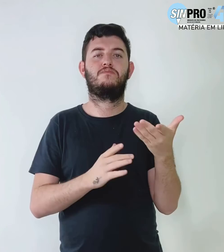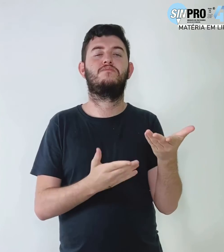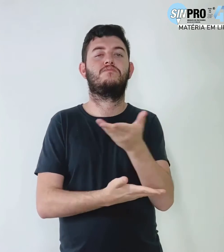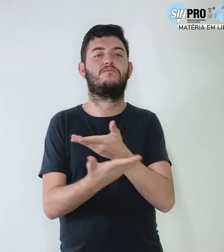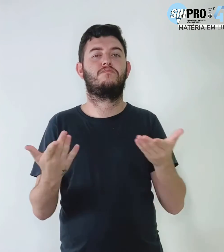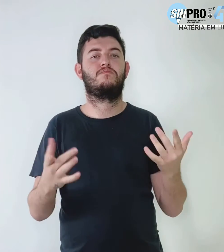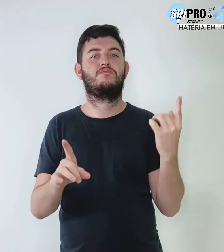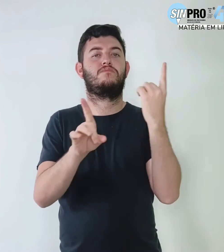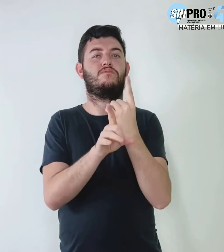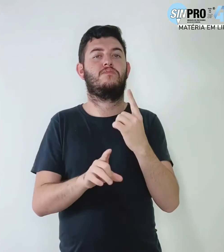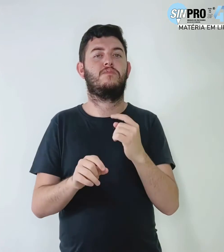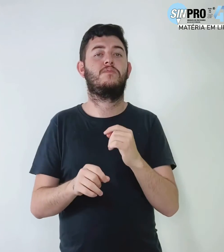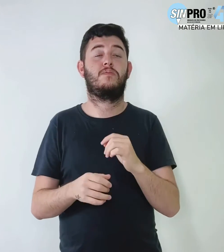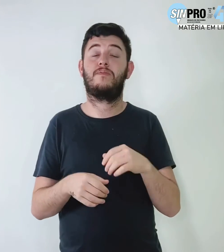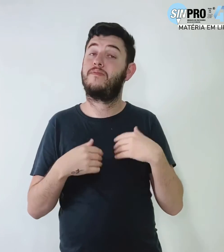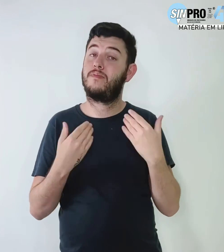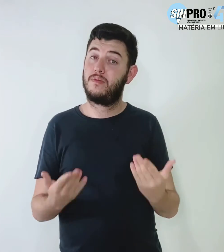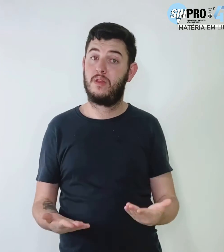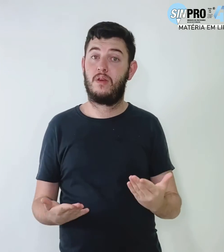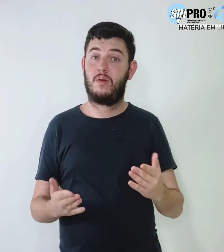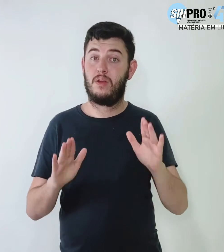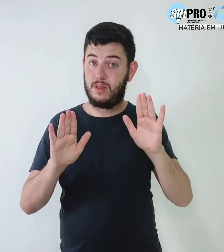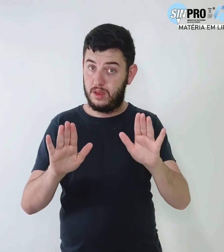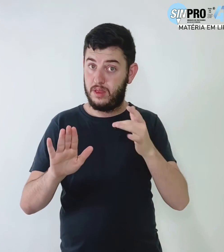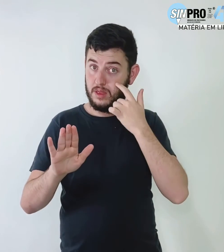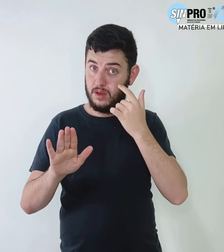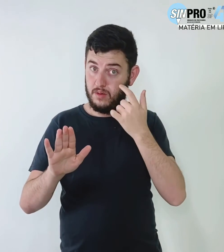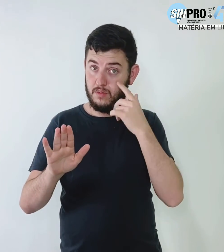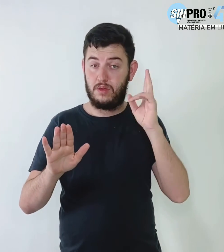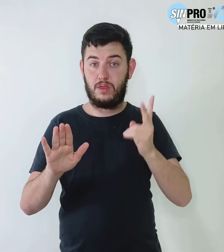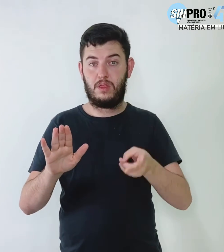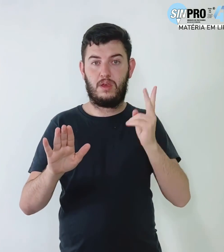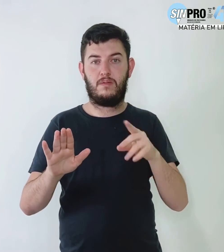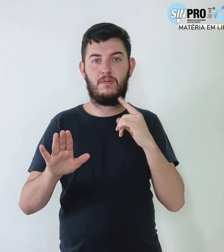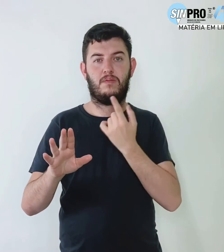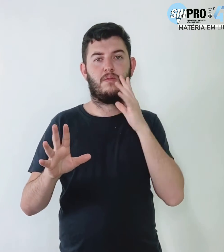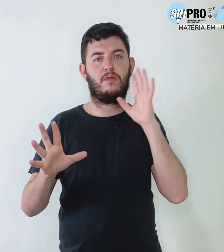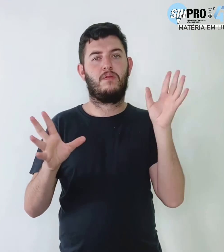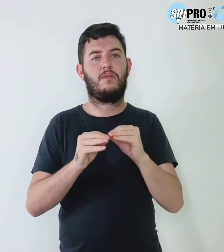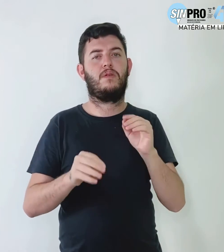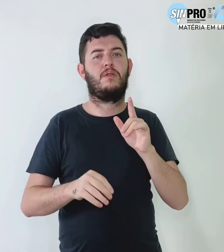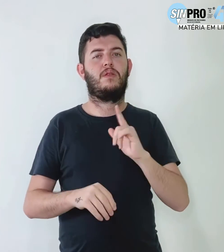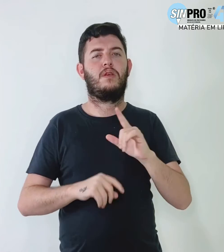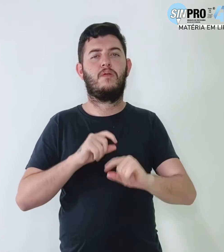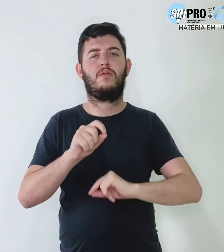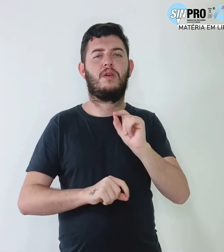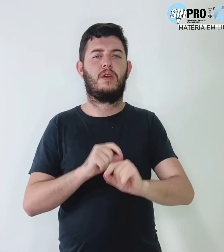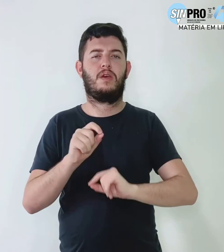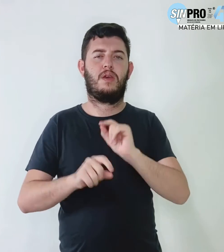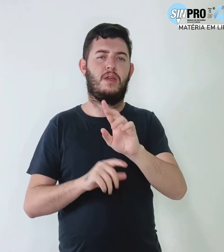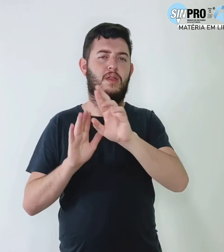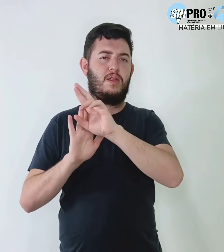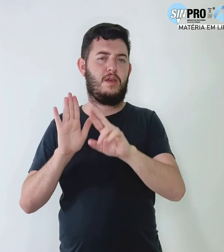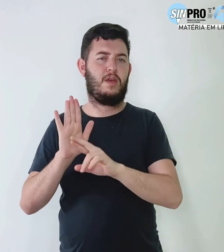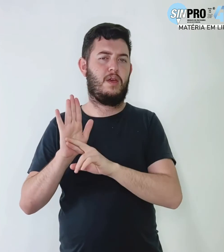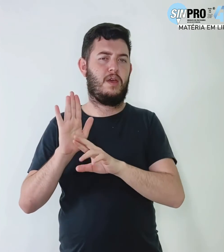retorna às atividades e pode mantê-las, contudo, sempre na condição de haver todos